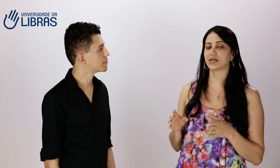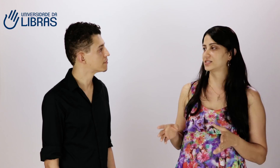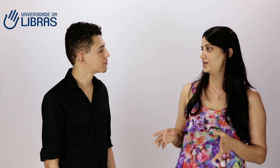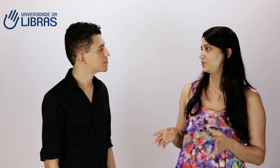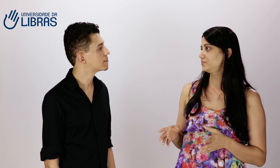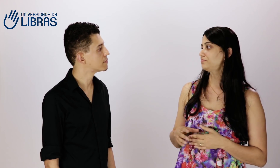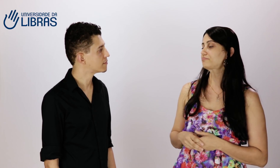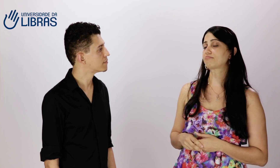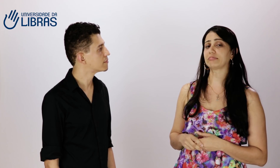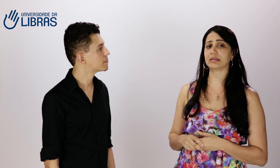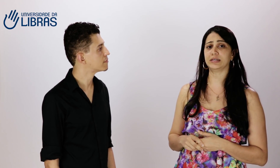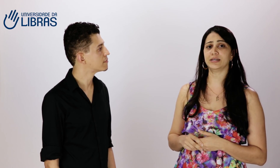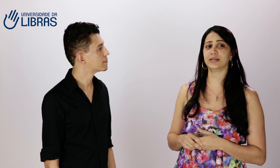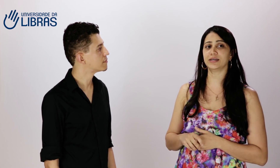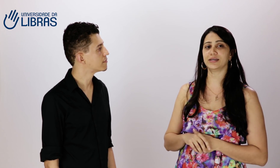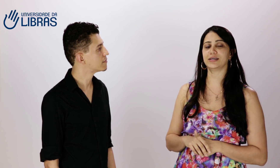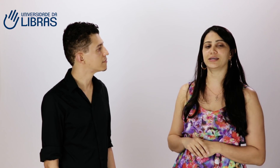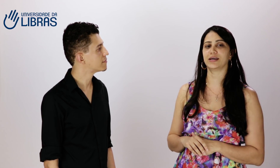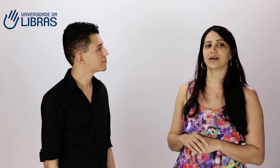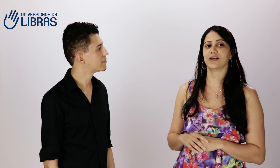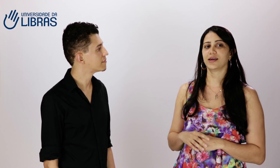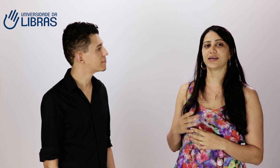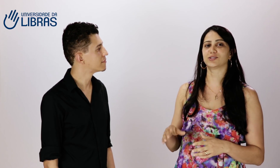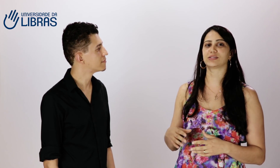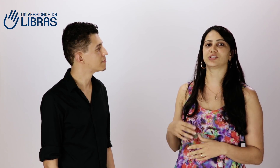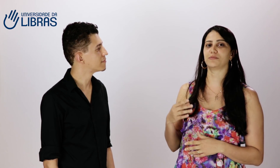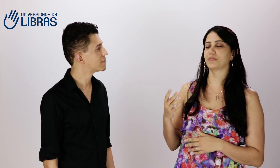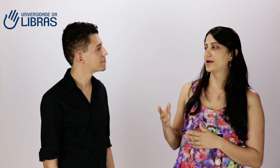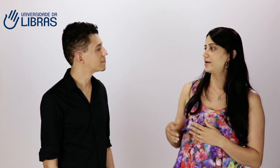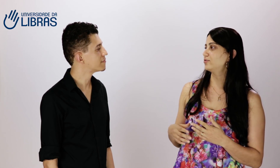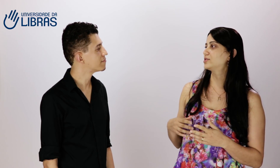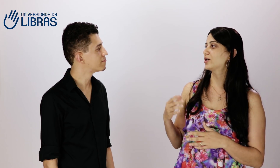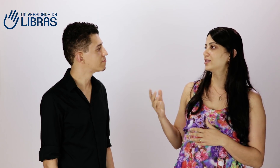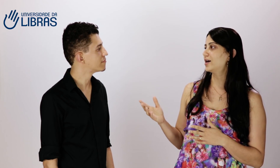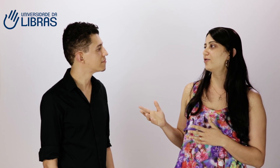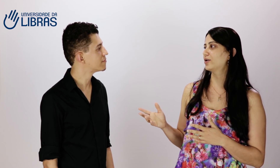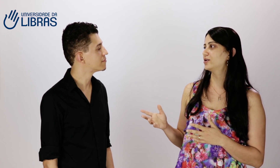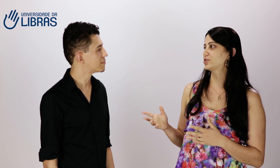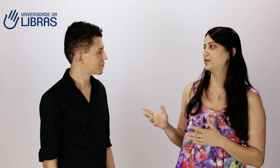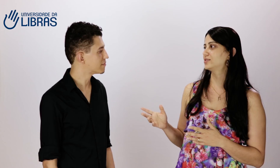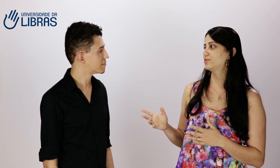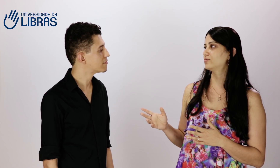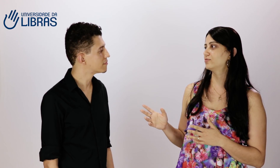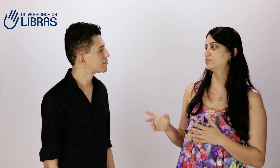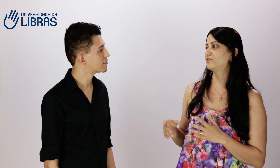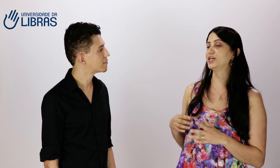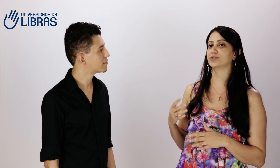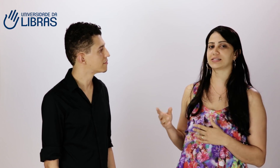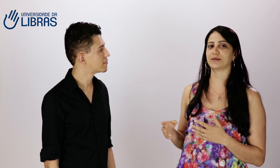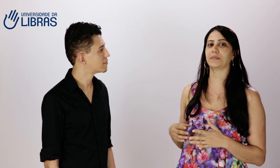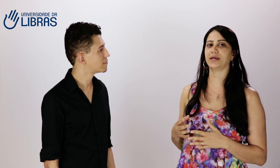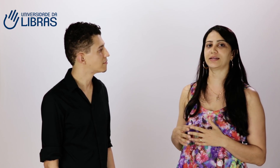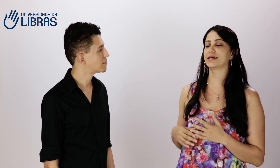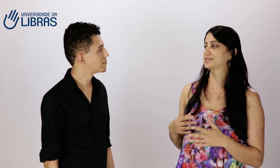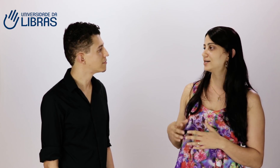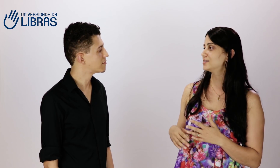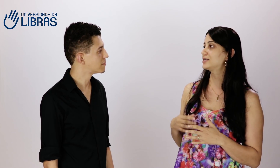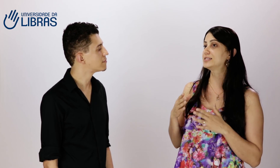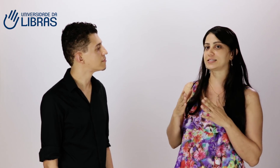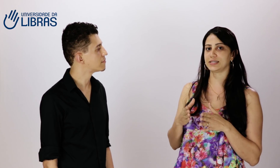dá certo. E isso, assistir o seu canal, que eu acho que são vídeos assim bem interessantes, que ensinam,